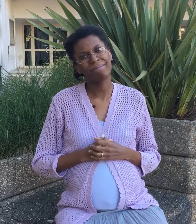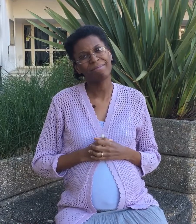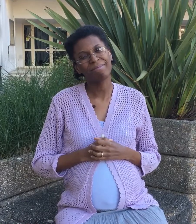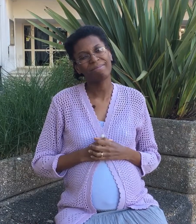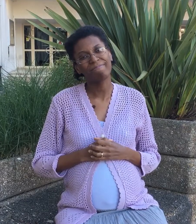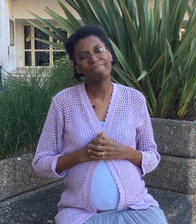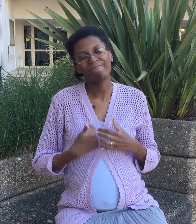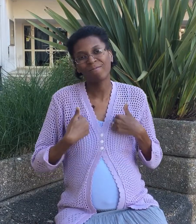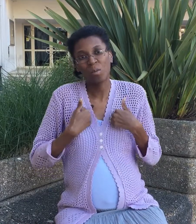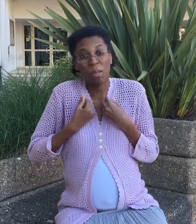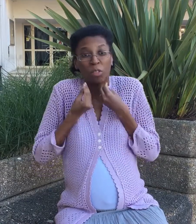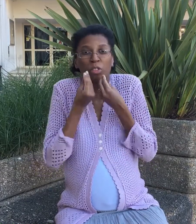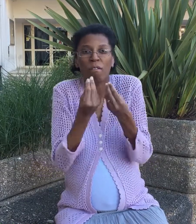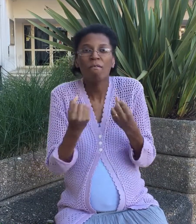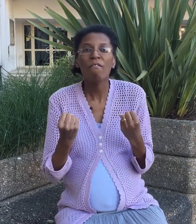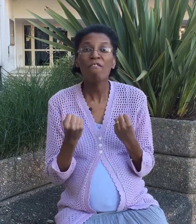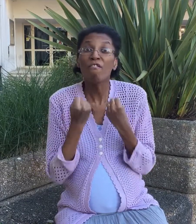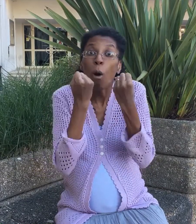Je te fortifie.